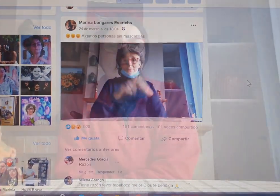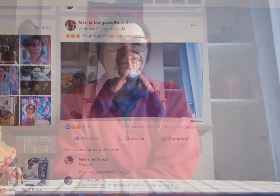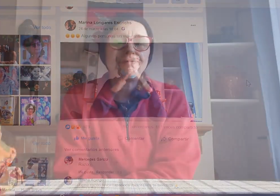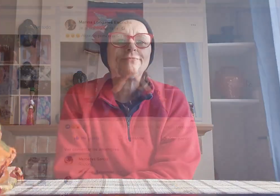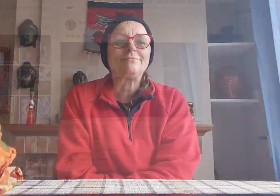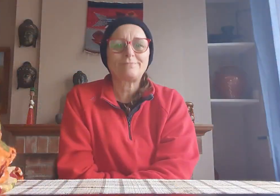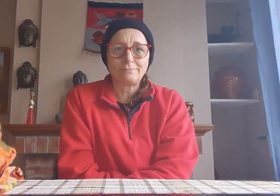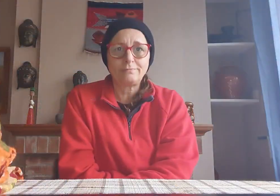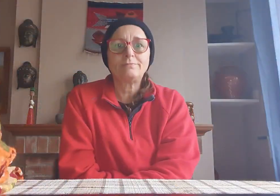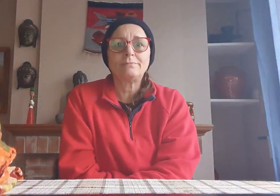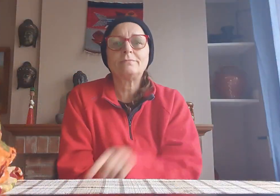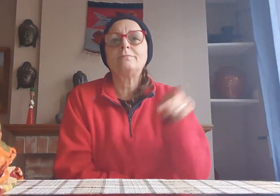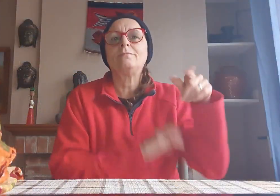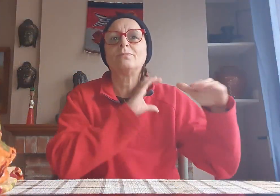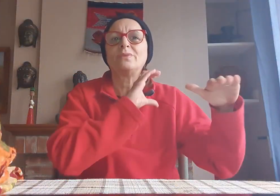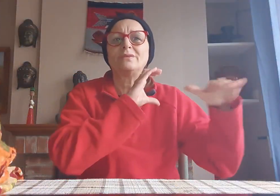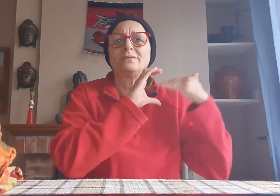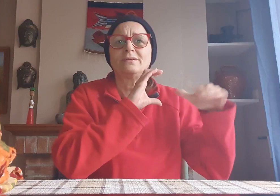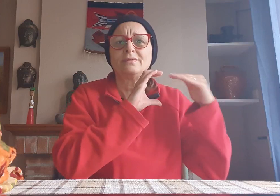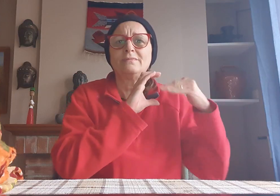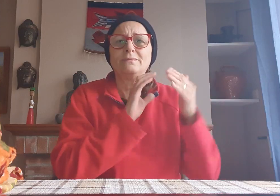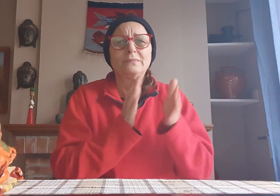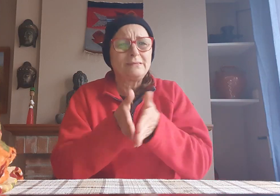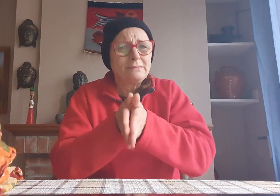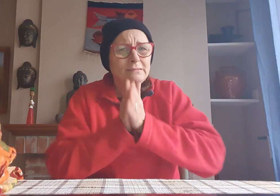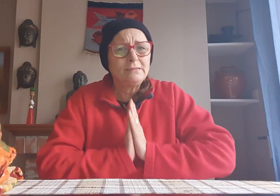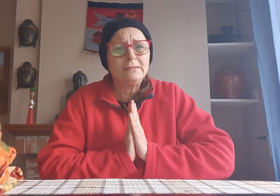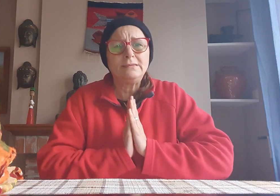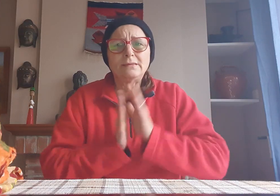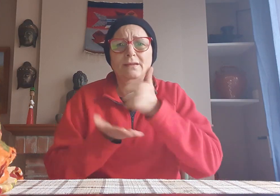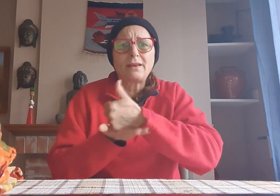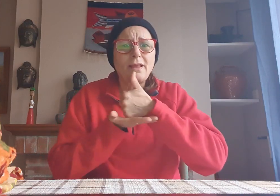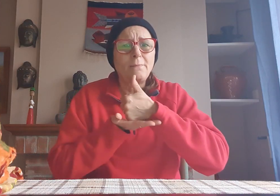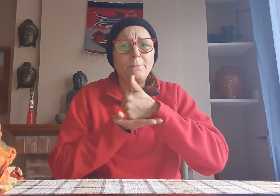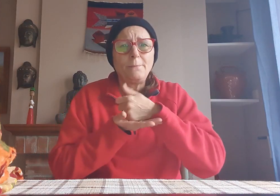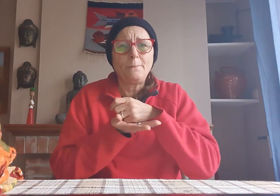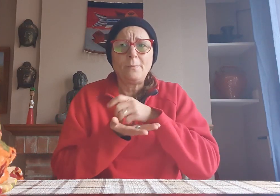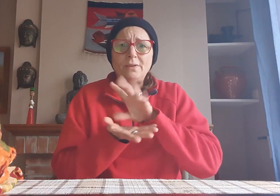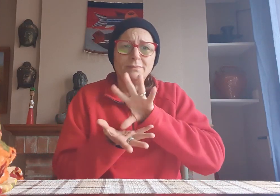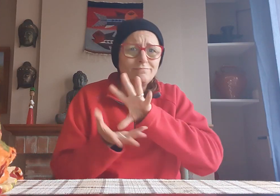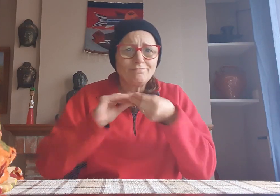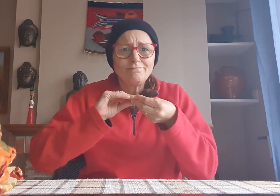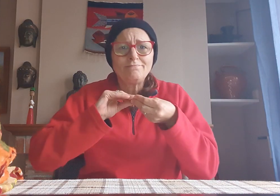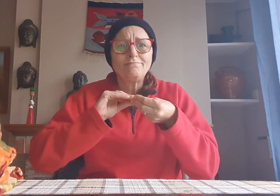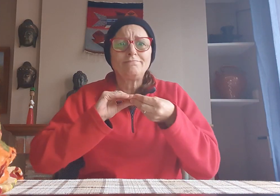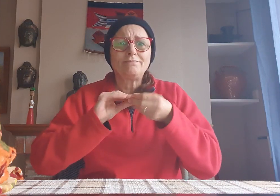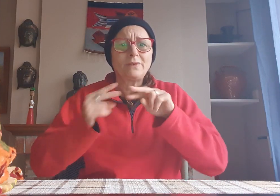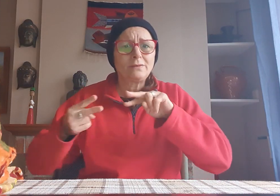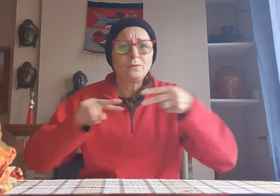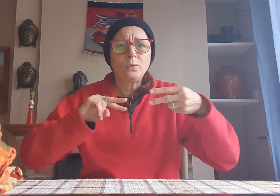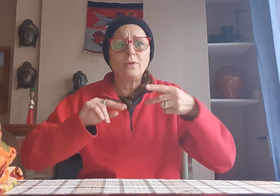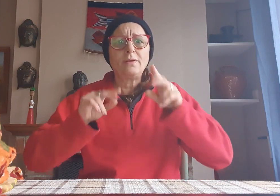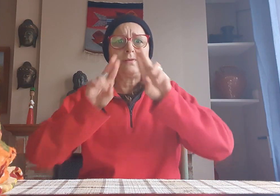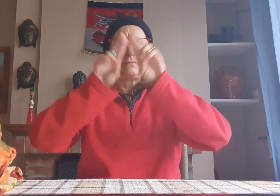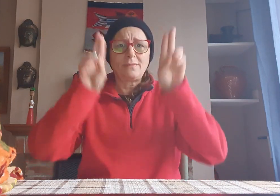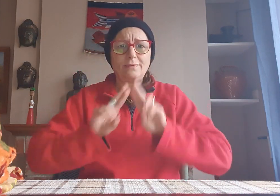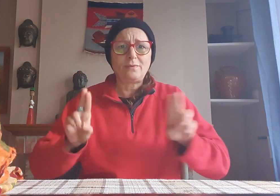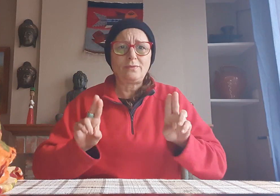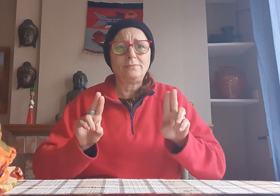Es muy sencillo. Solo tiene que pulsar el botón una vez y se pondrá en color verde. Eso significa que puede empezar a usarlo para acabar con la piel muerta. Si lo presiona otra vez,